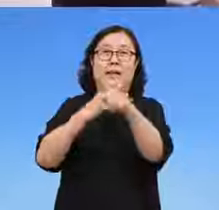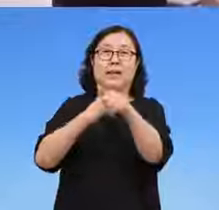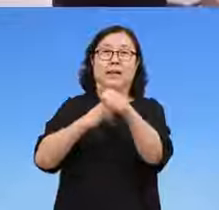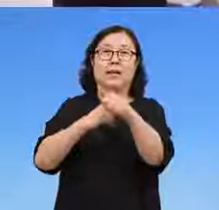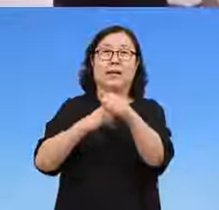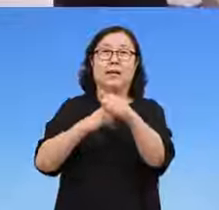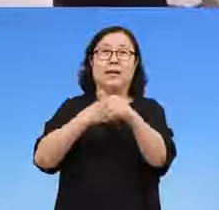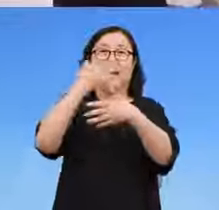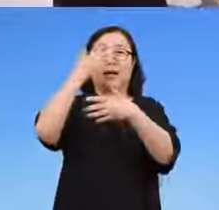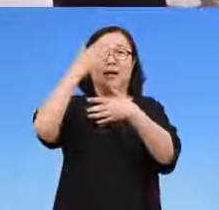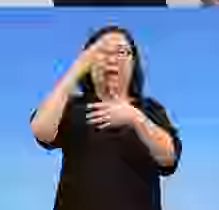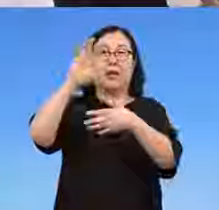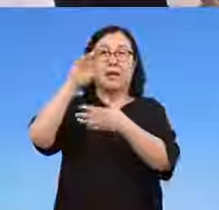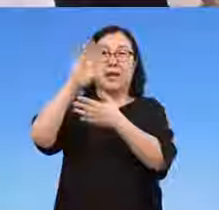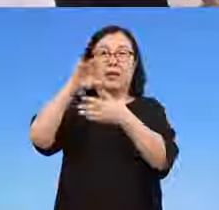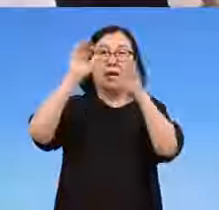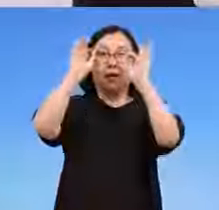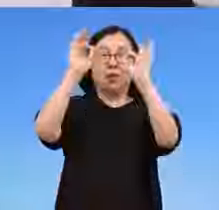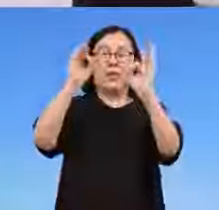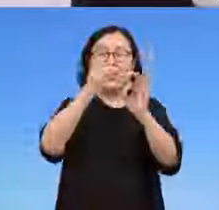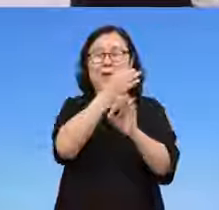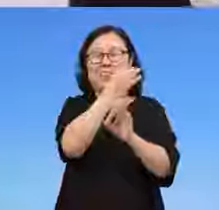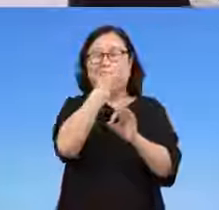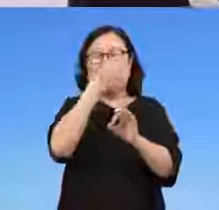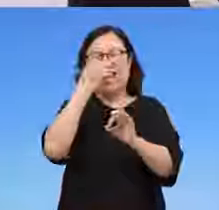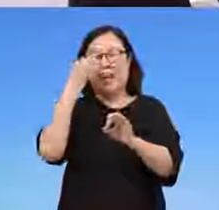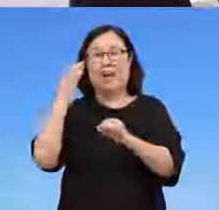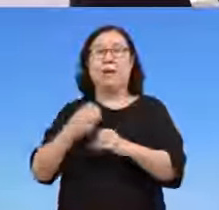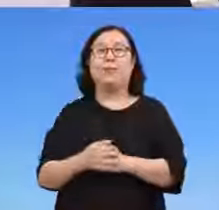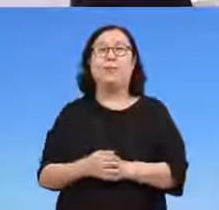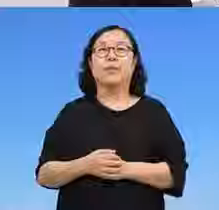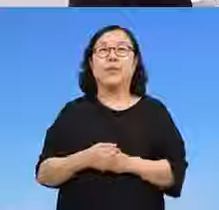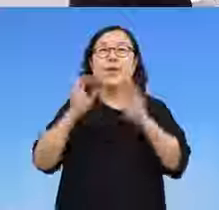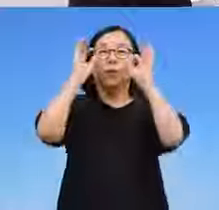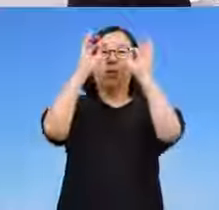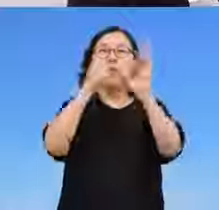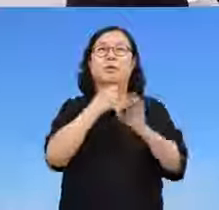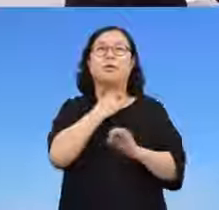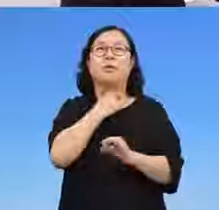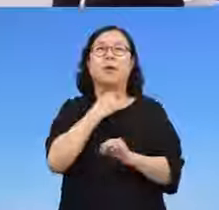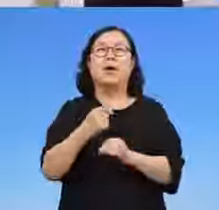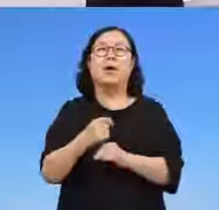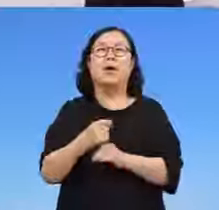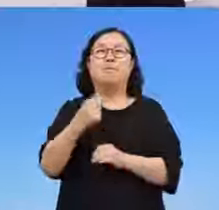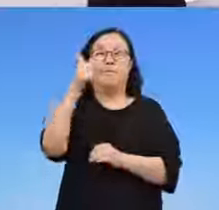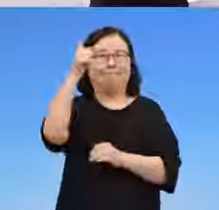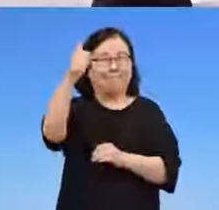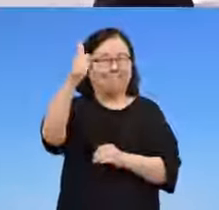하나님, 영 보고 힘내요. 없어요.